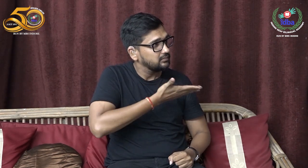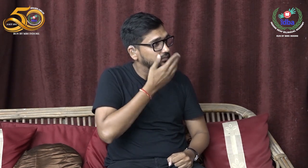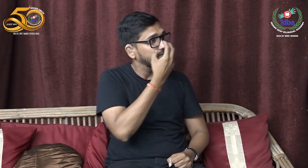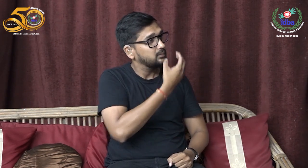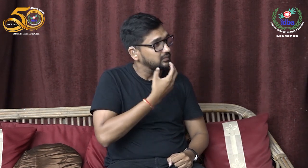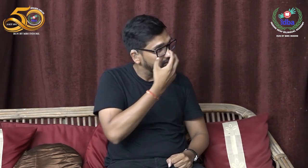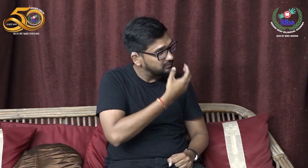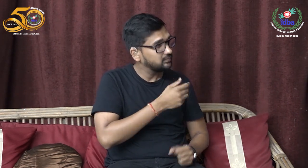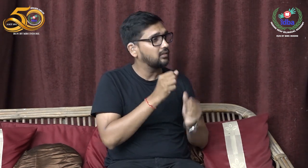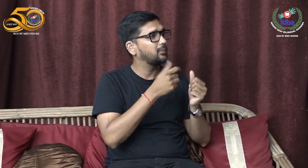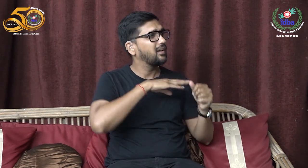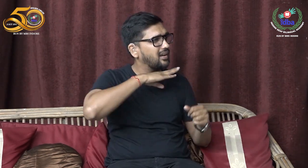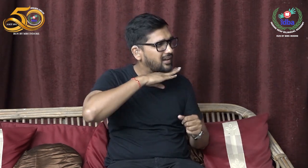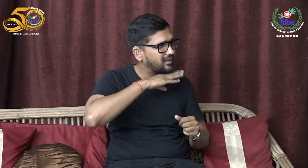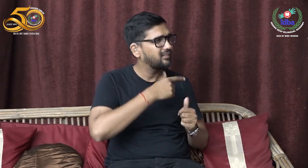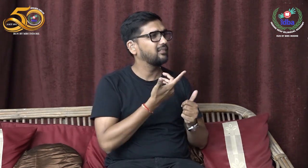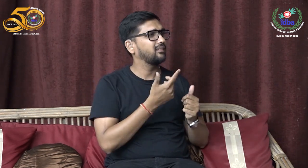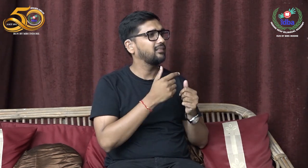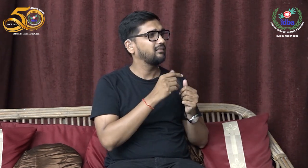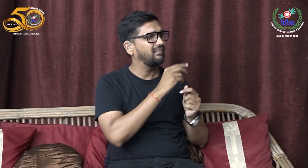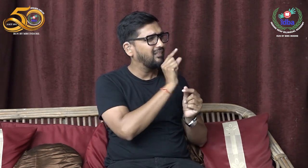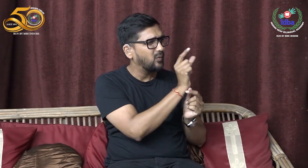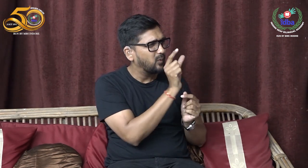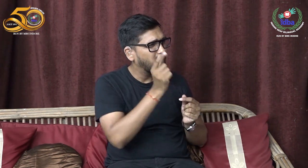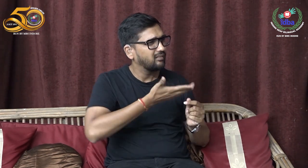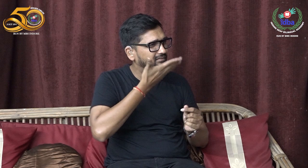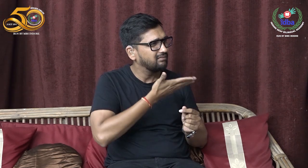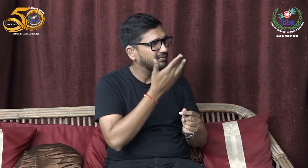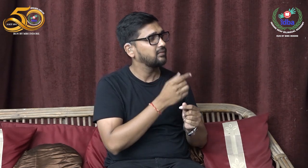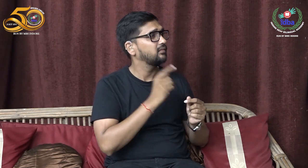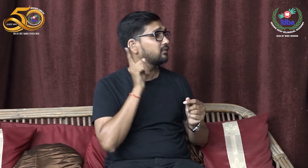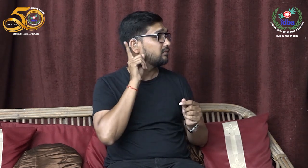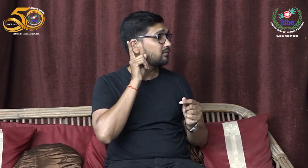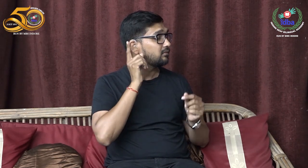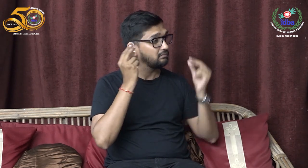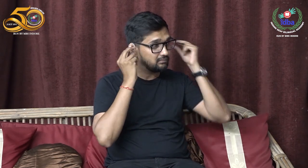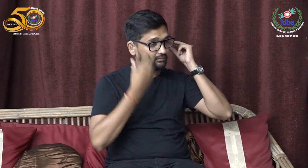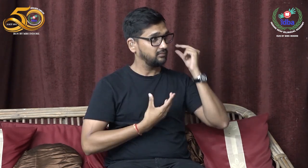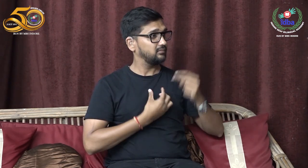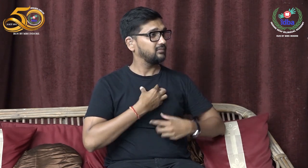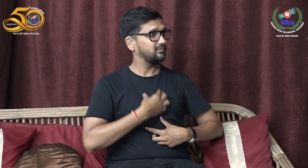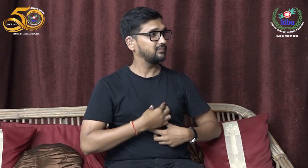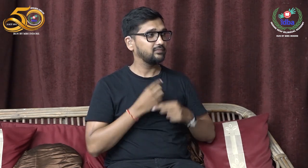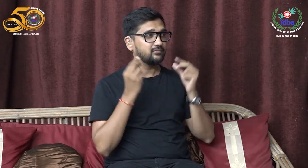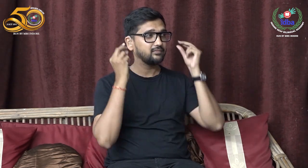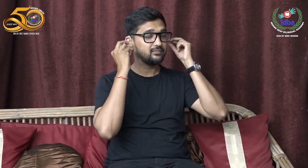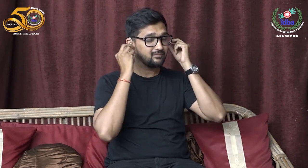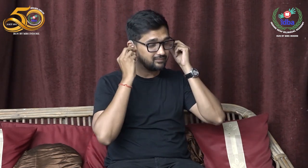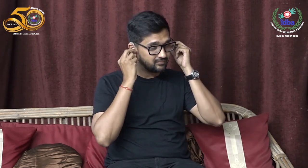उन्होंने ओरल जो है सिखाया, स्पीच थेरेपी मैंने ली, थोड़े थोड़े वर्ड सिखाए, बेसिक जो है मैंने सीखा। मशीन जो थी पॉकेट